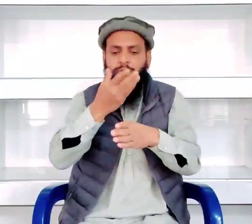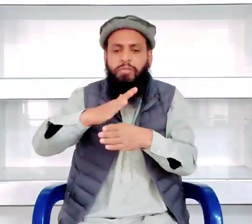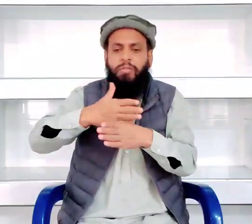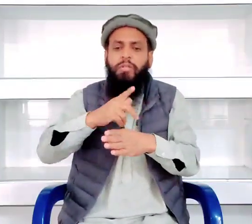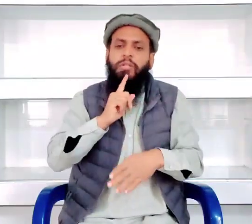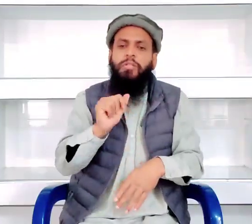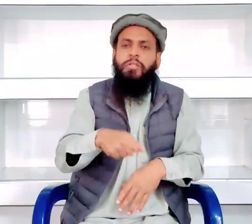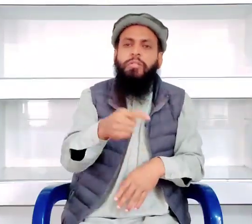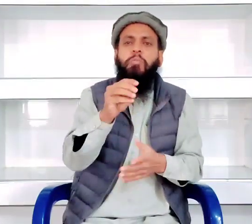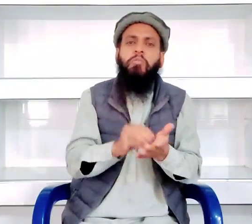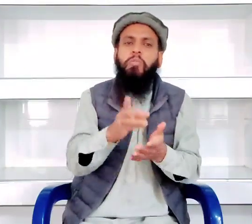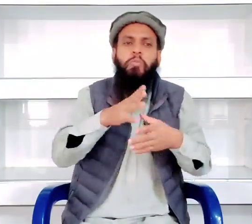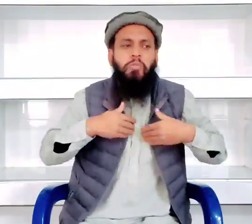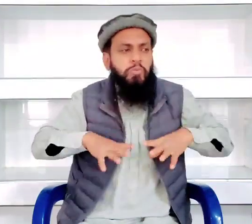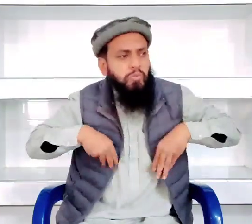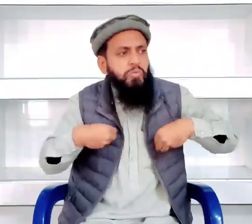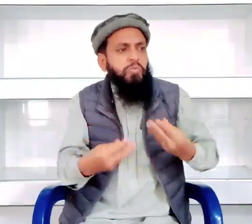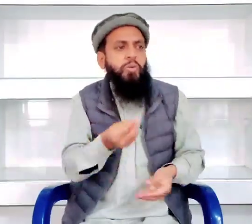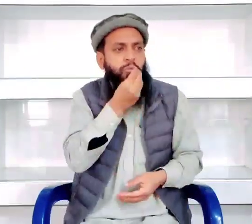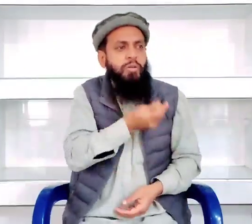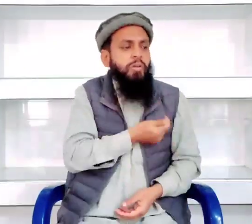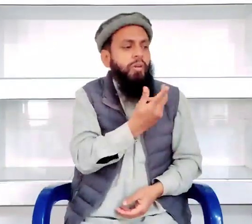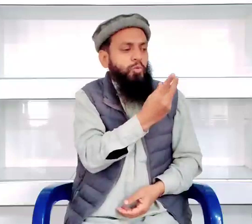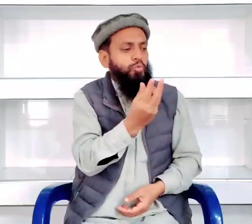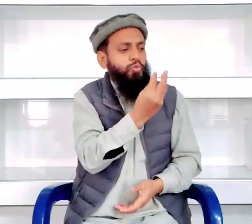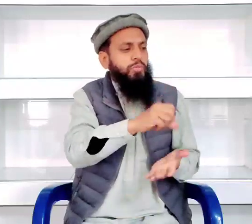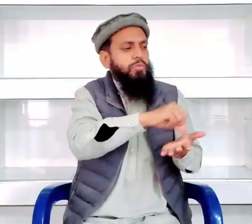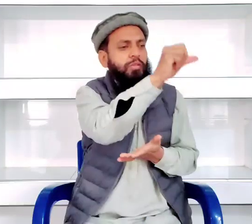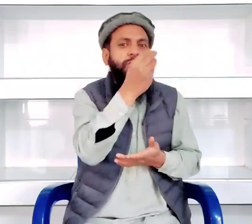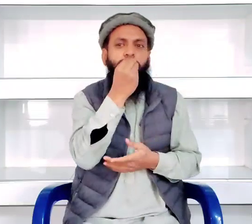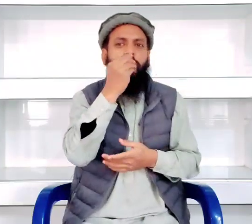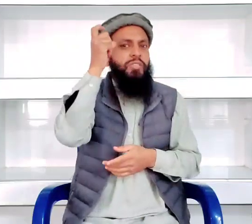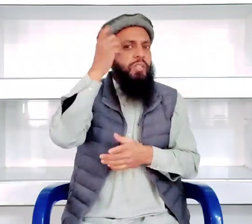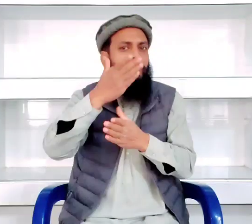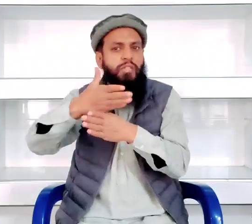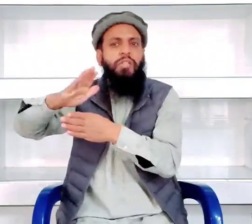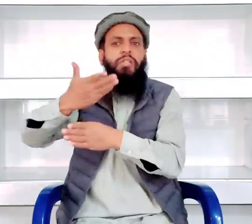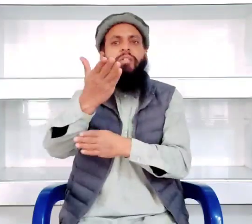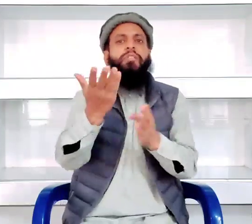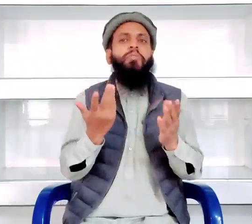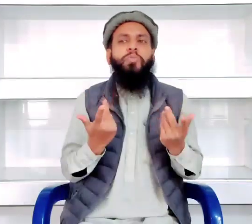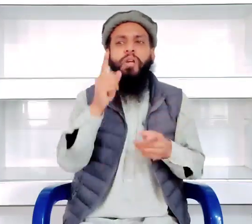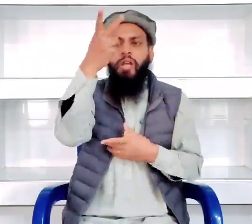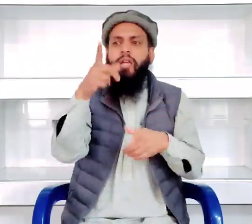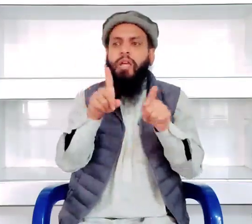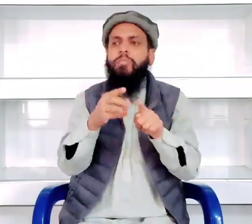حدیث ہے کہ رسول اللہ صلی اللہ علیہ وسلم نے ارشاد فرمایا عزت عزت تا تا